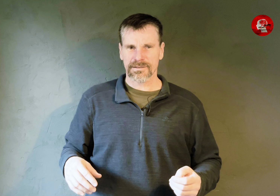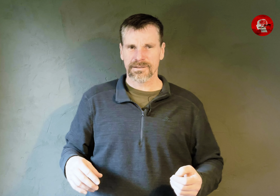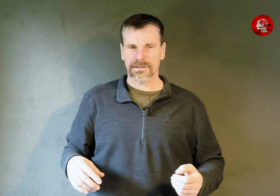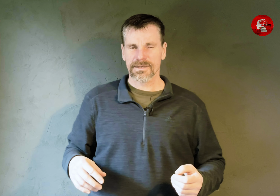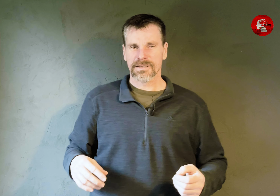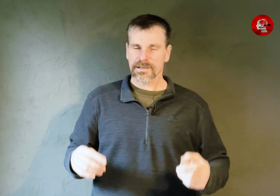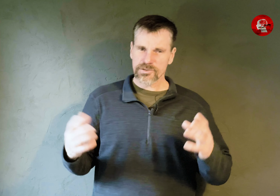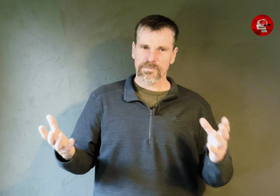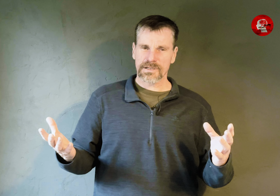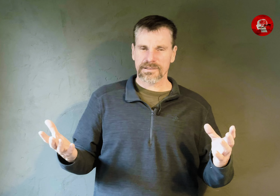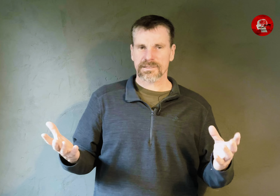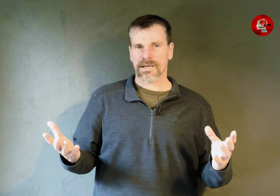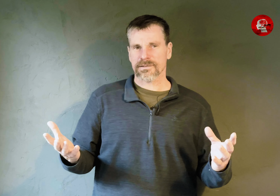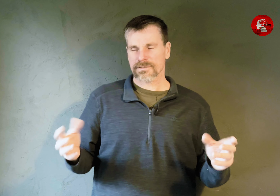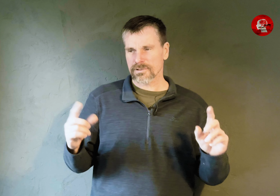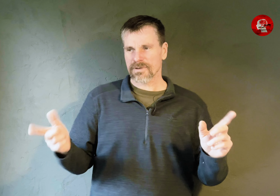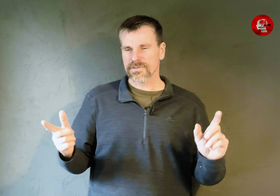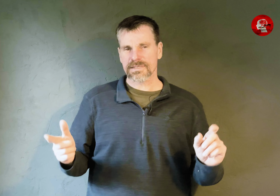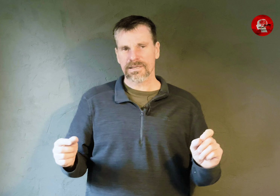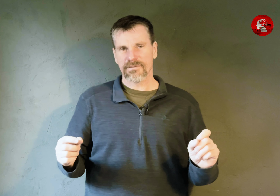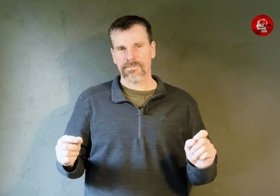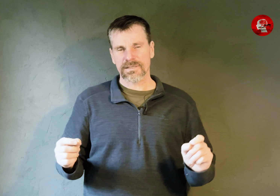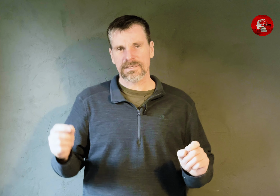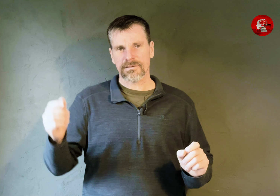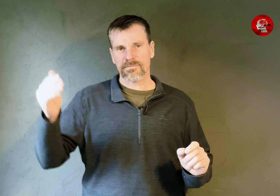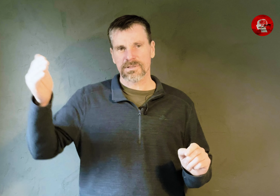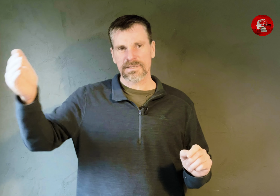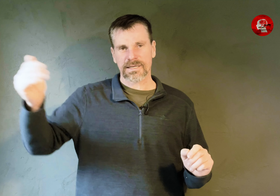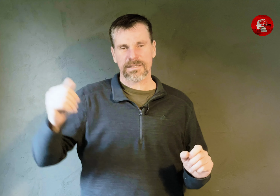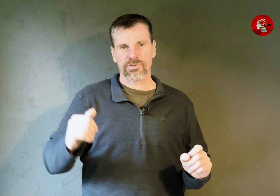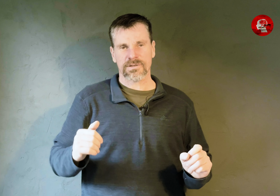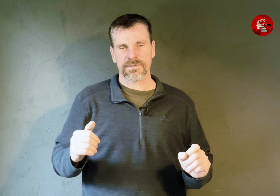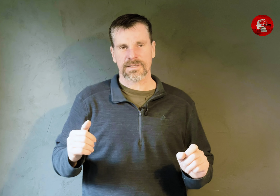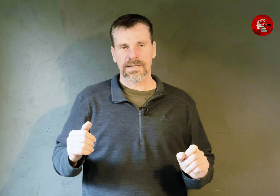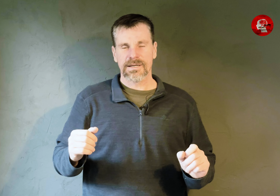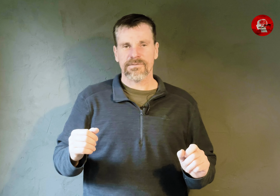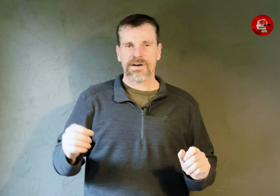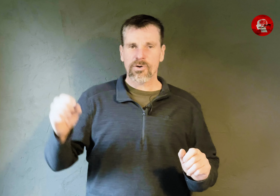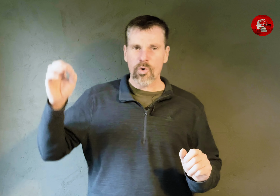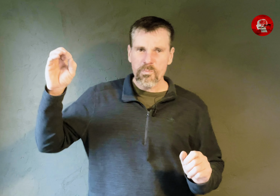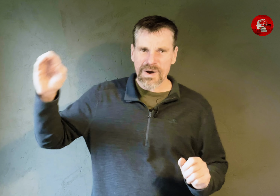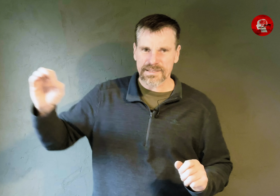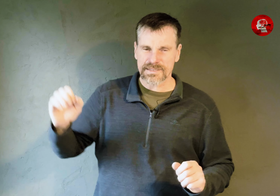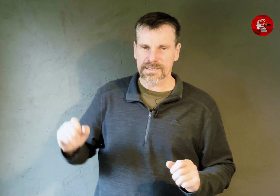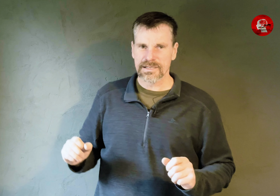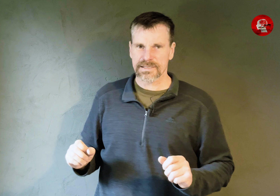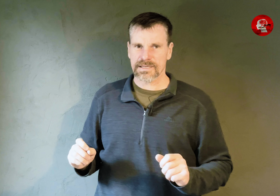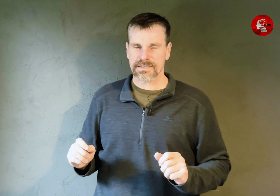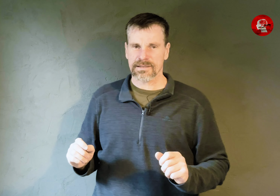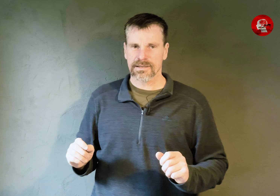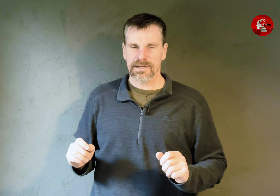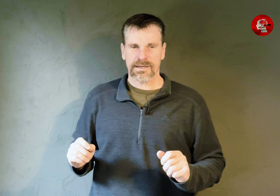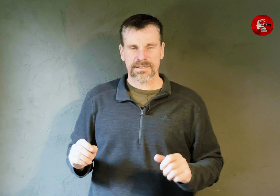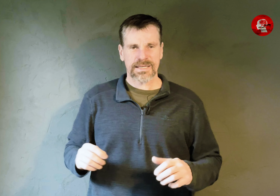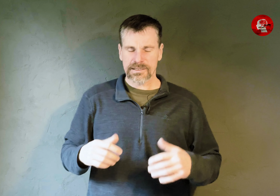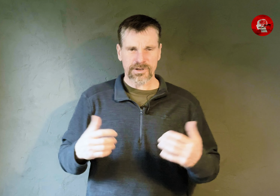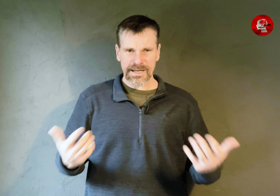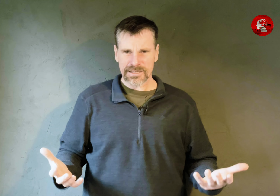ja das ist schon mal das eine das sollte man wissen wenn man sich mit dieser kette beschäftigt warum macht stil das jetzt hier das hätten die doch gar nicht